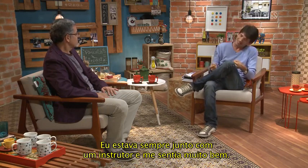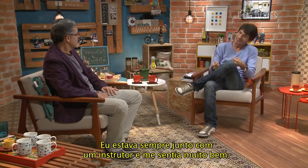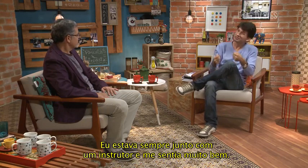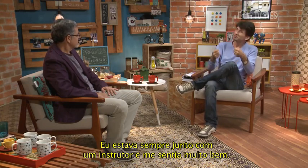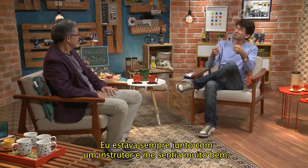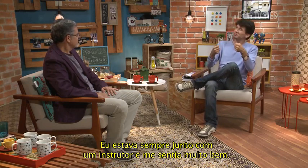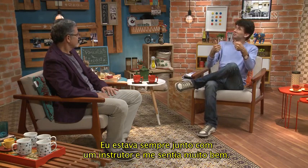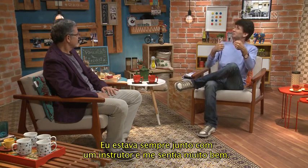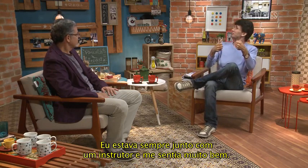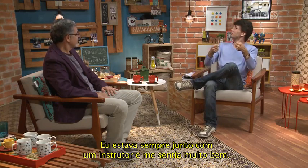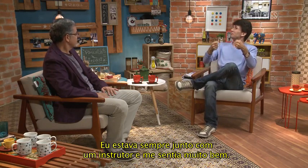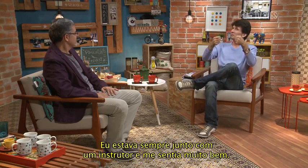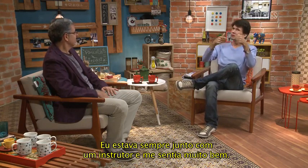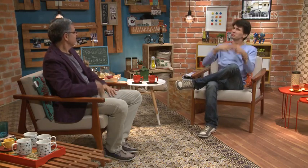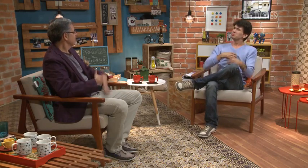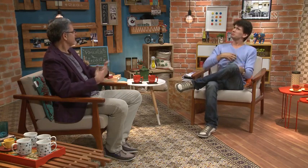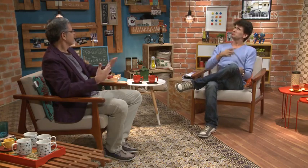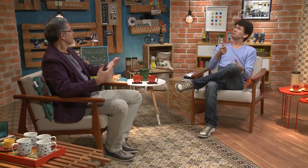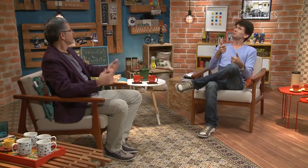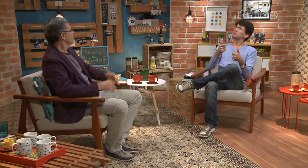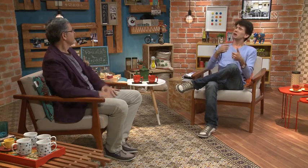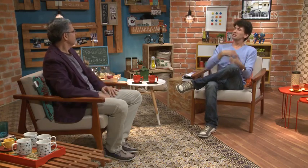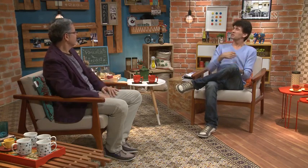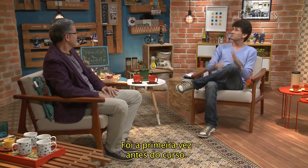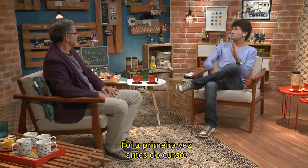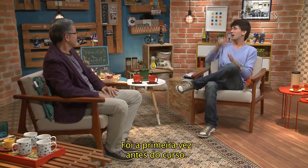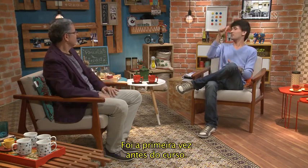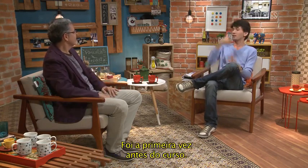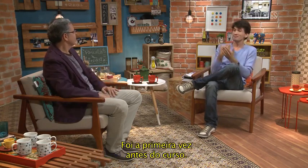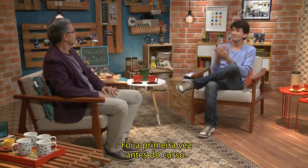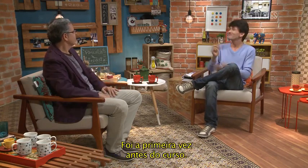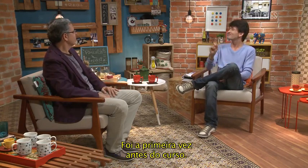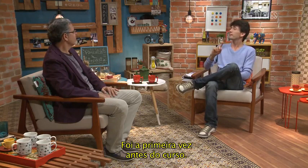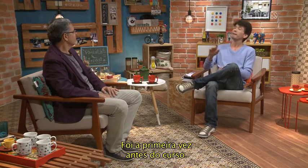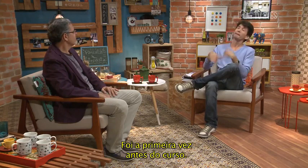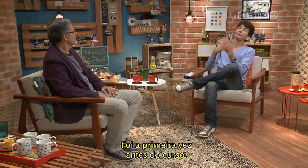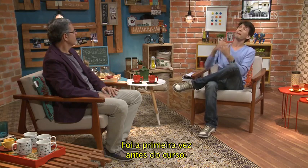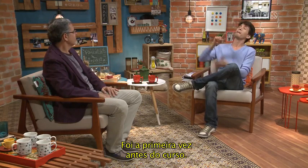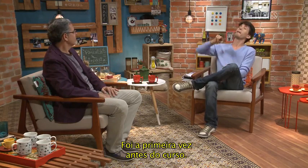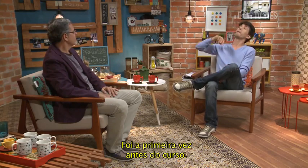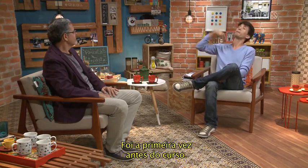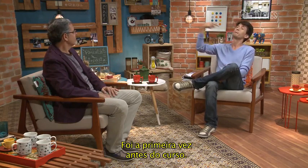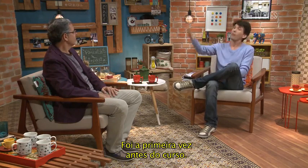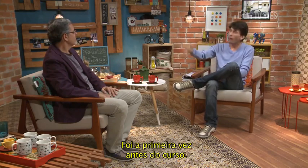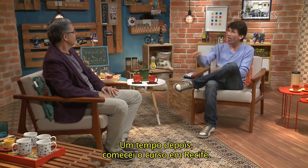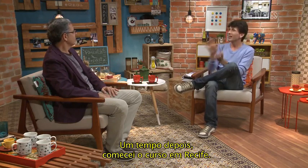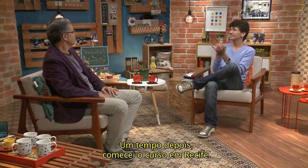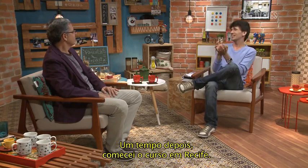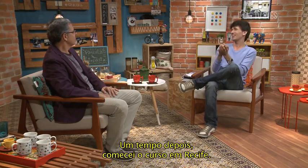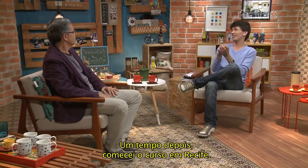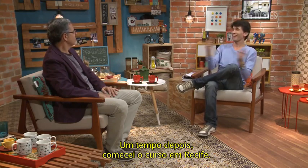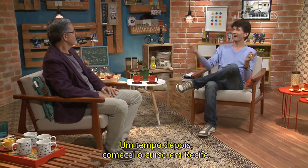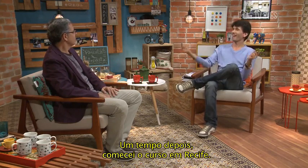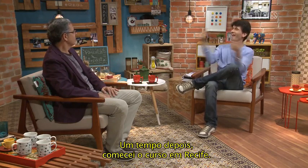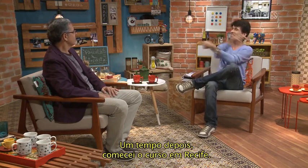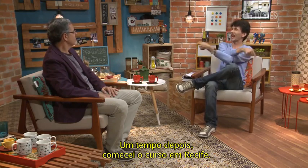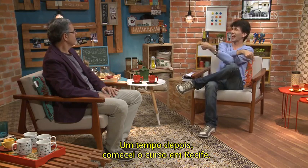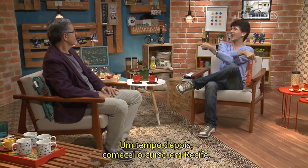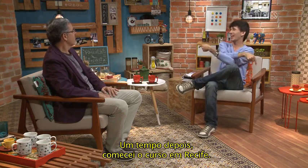instrutor e eu me sentia muito bem e foi a primeira vez antes do curso um tempo depois comecei